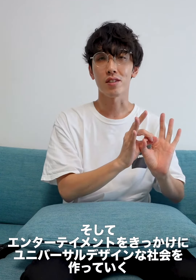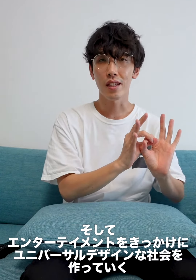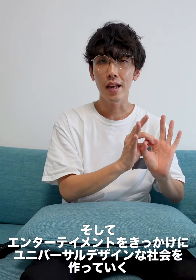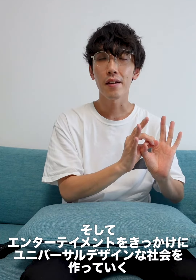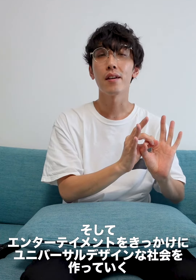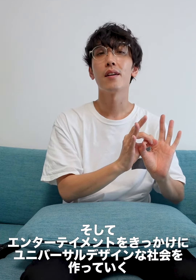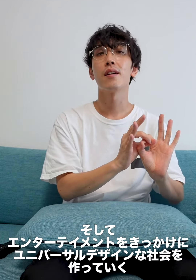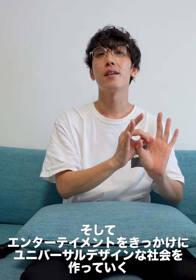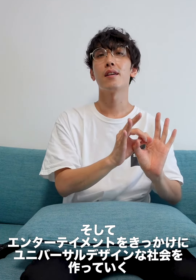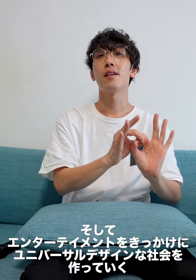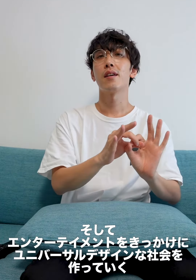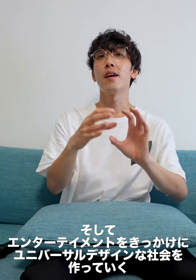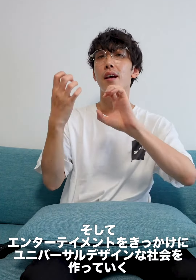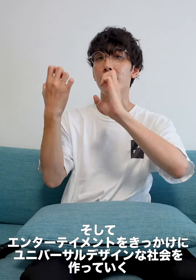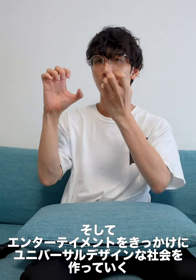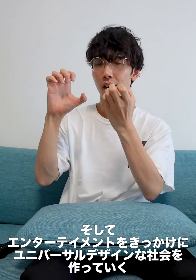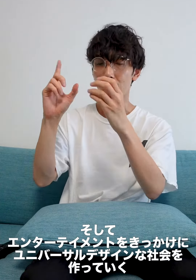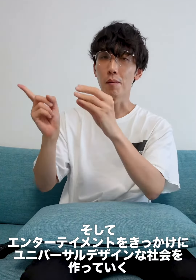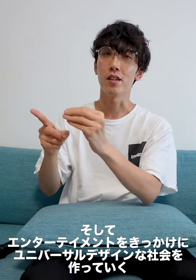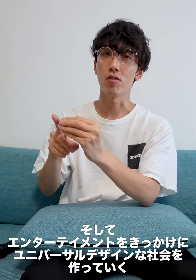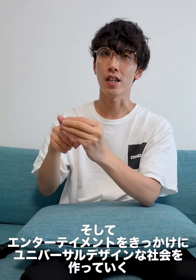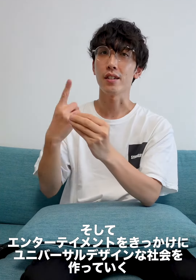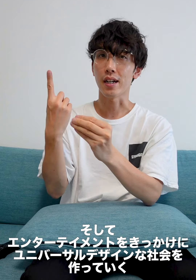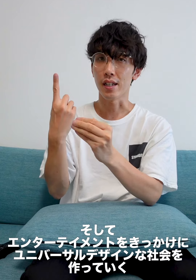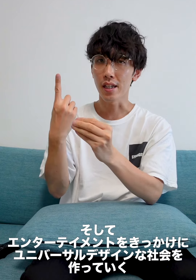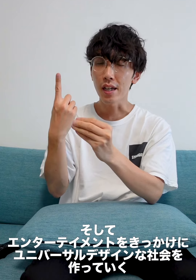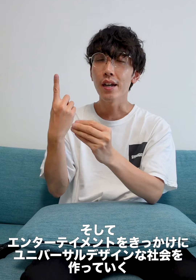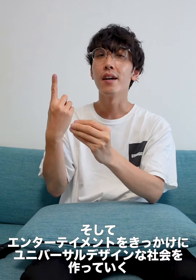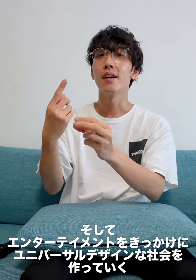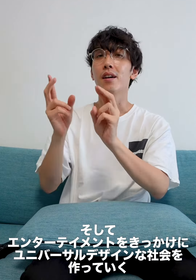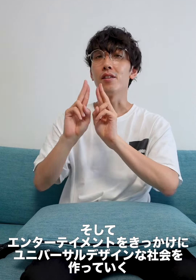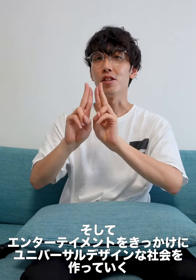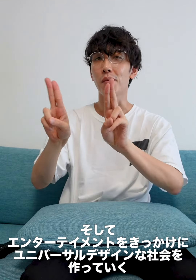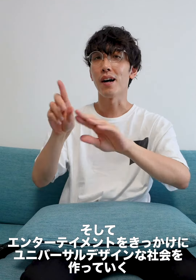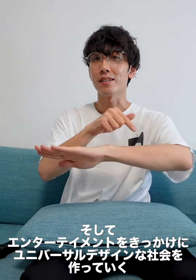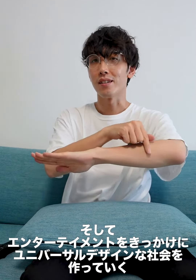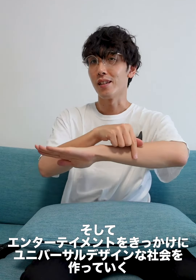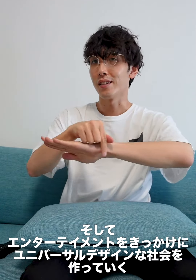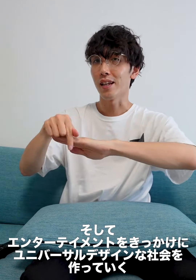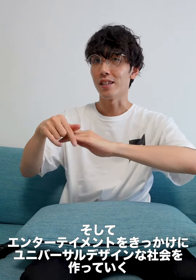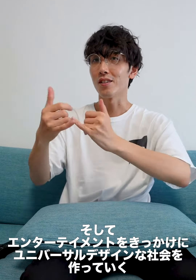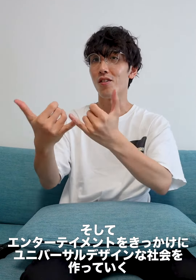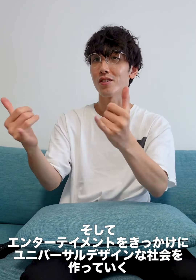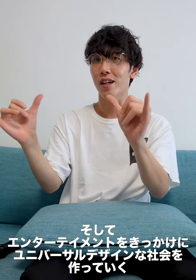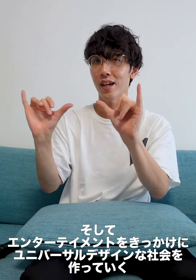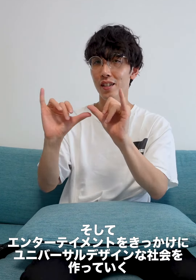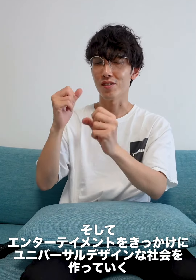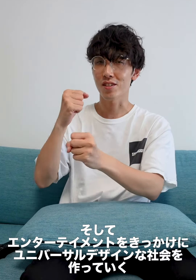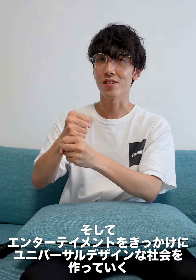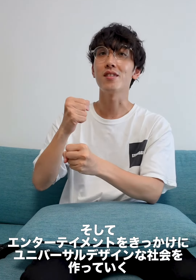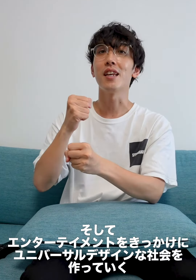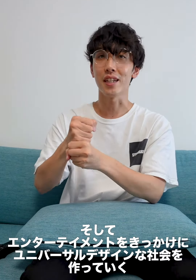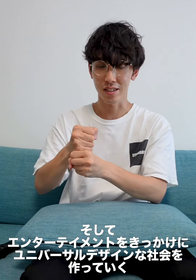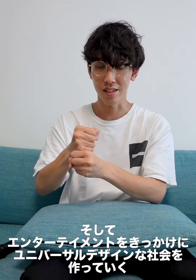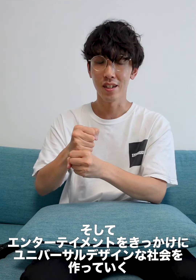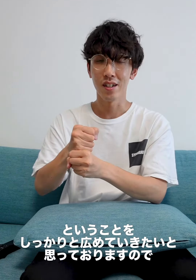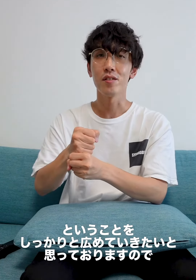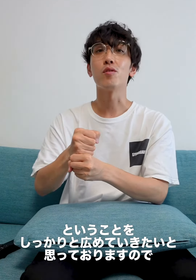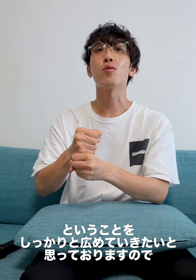てエンターテインメントをきっかけにユニバーサルデザインの社会を作っていくということ